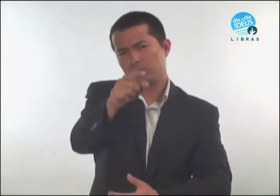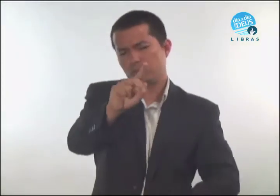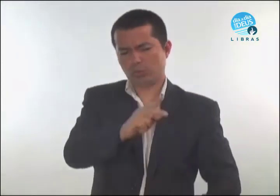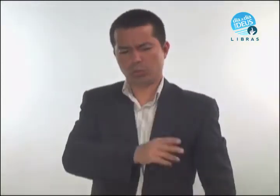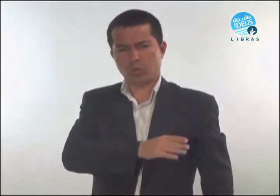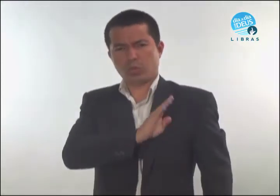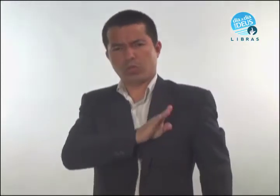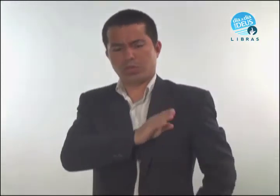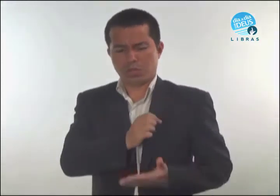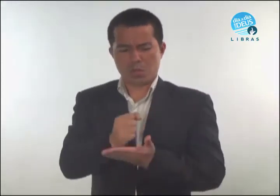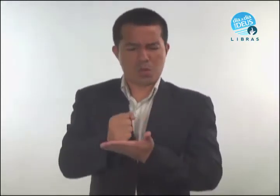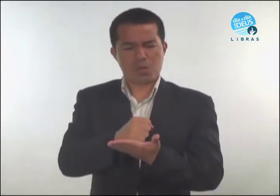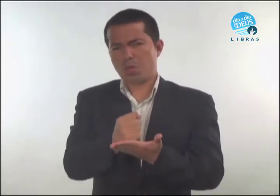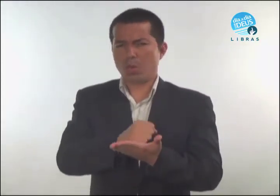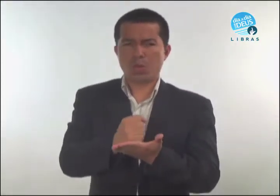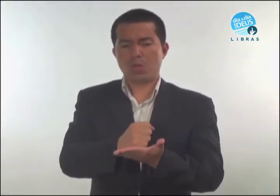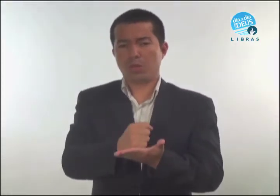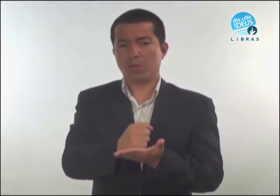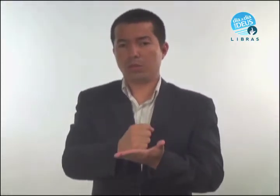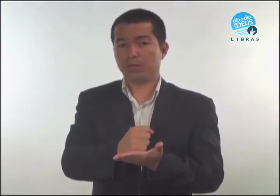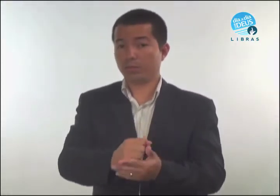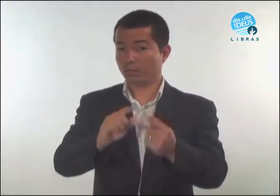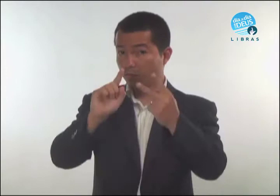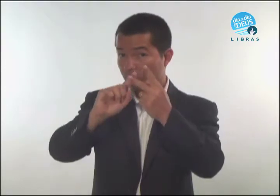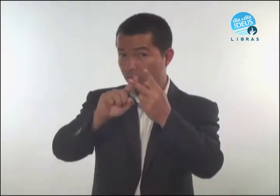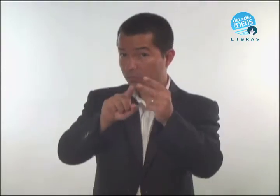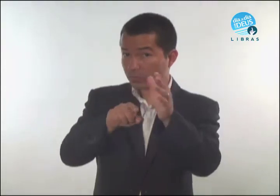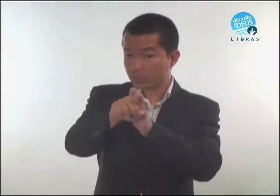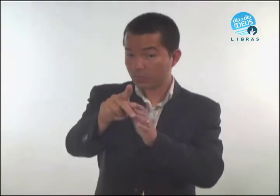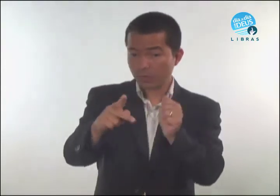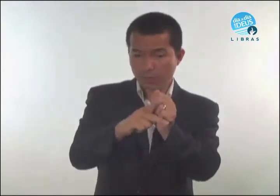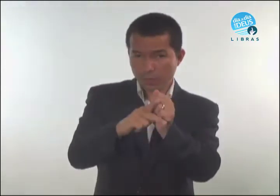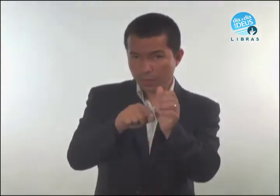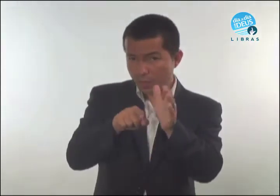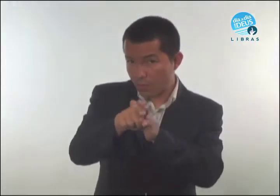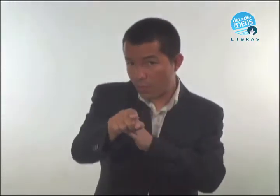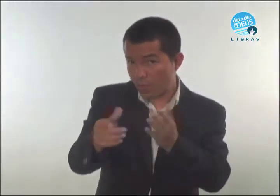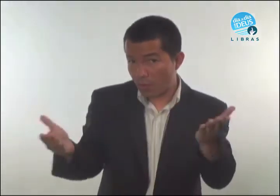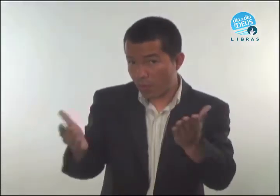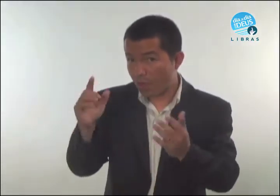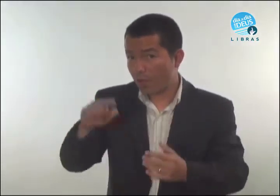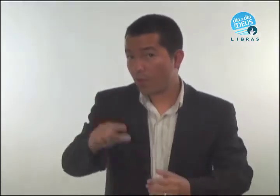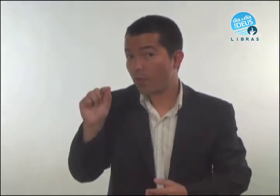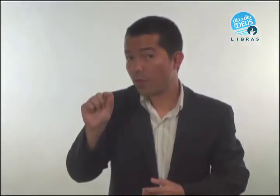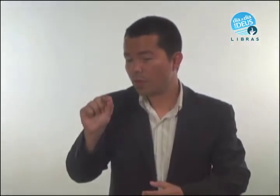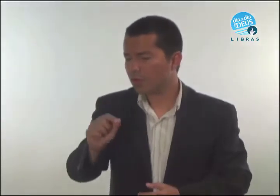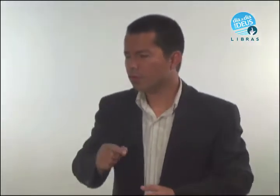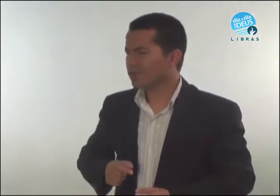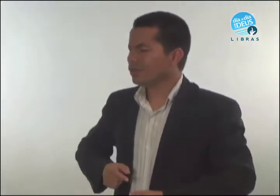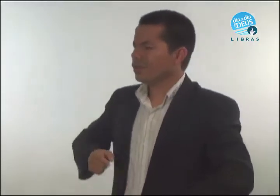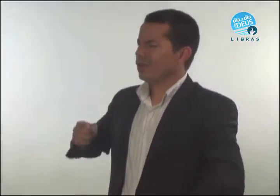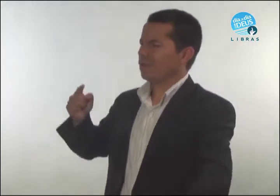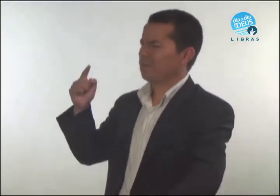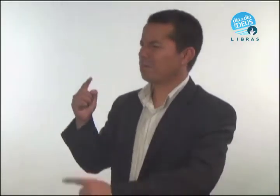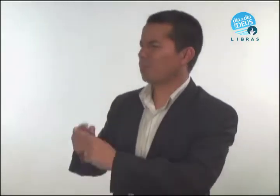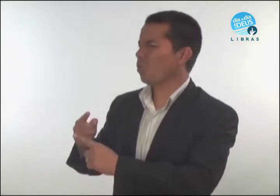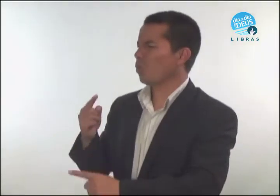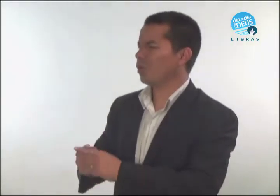coração? E a segunda pergunta-chave que Pedro faz para Ananias é: por que